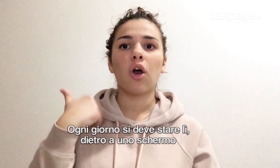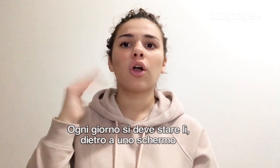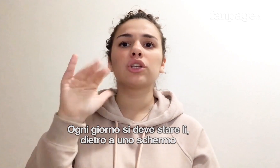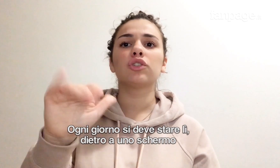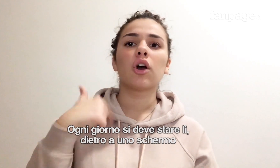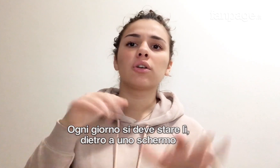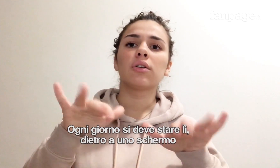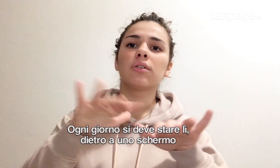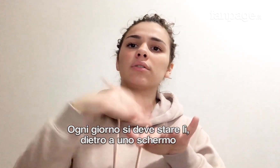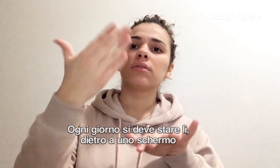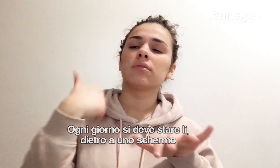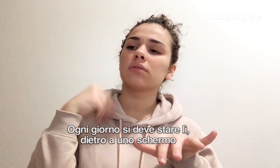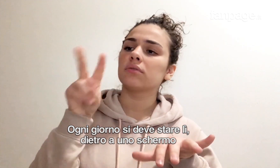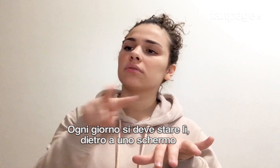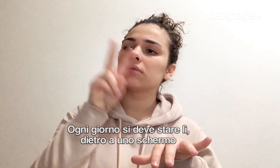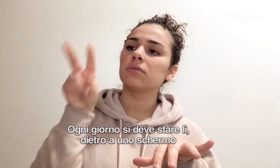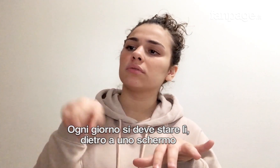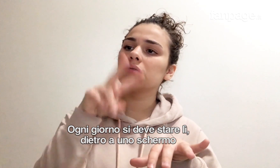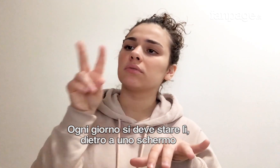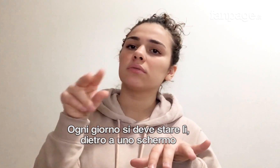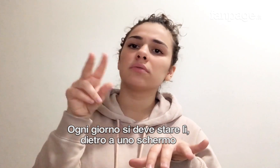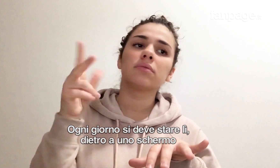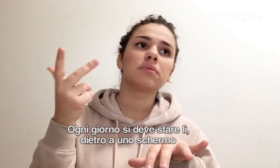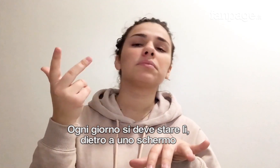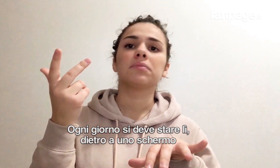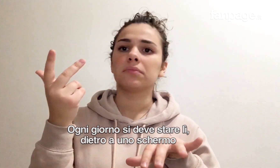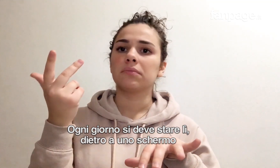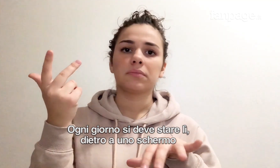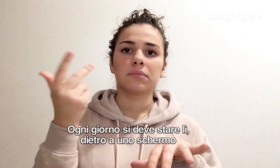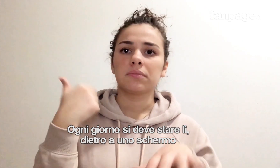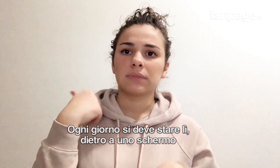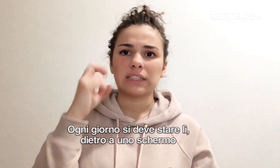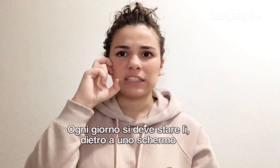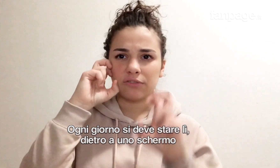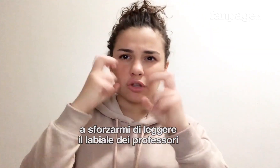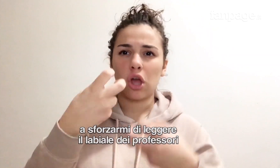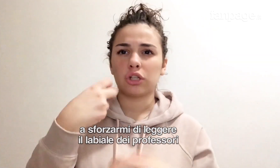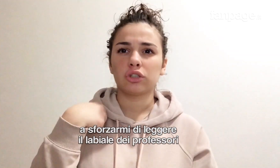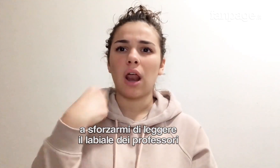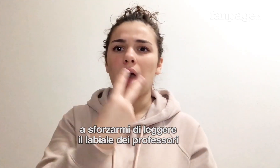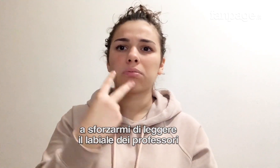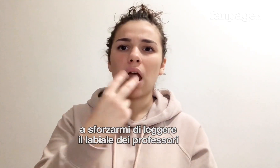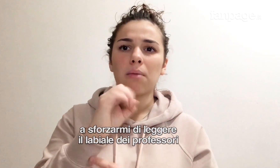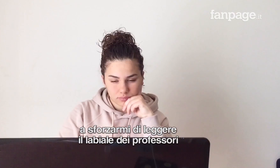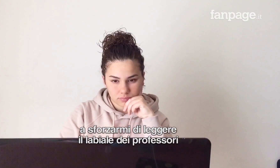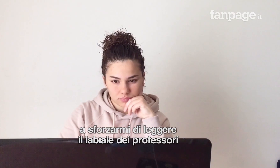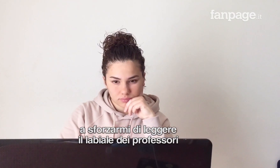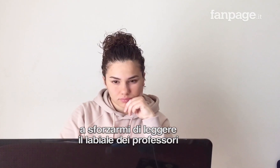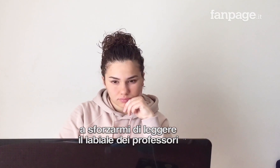Ogni giorno si deve stare lì, dietro ad uno schermo, a sforzarmi di leggere l'abbiale dei